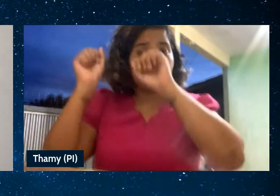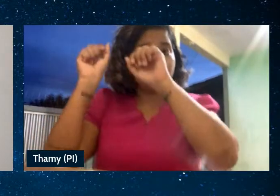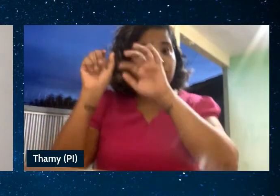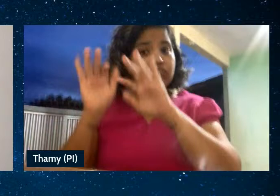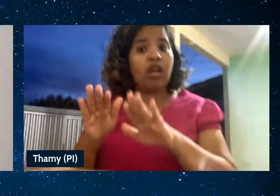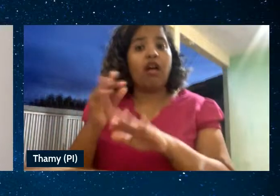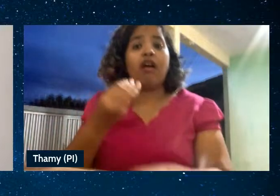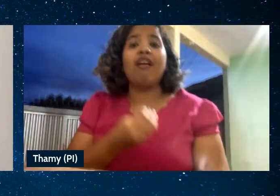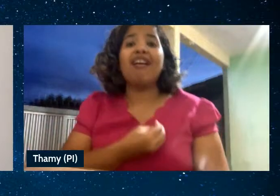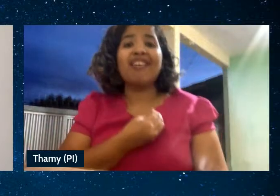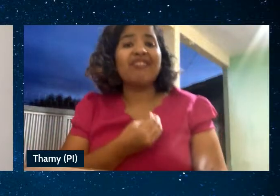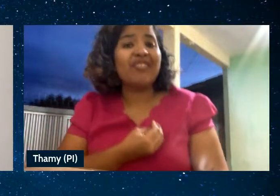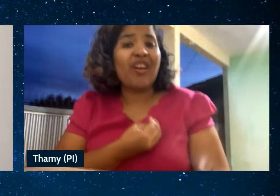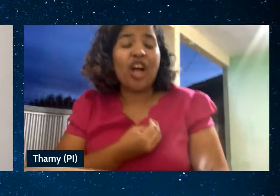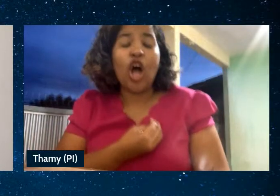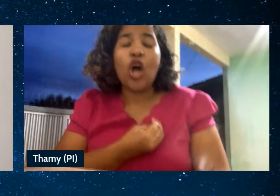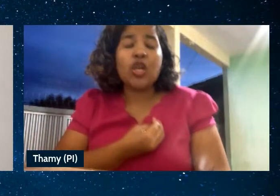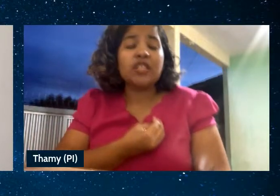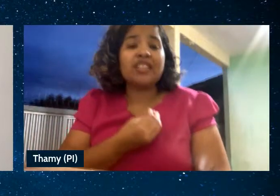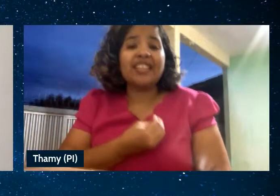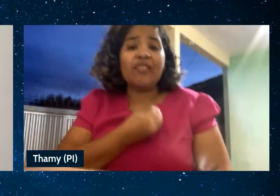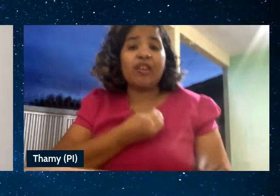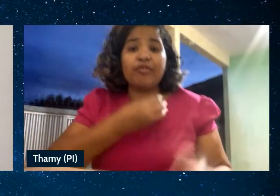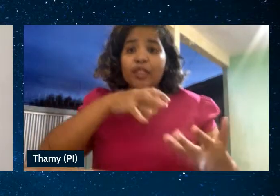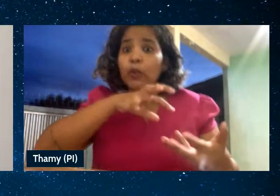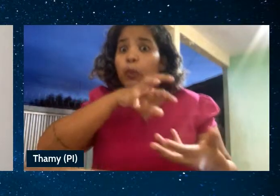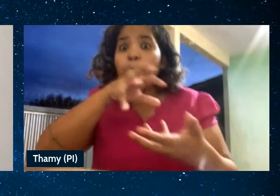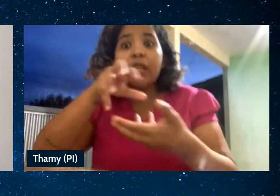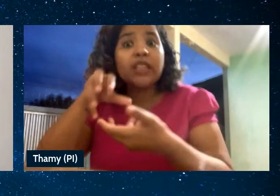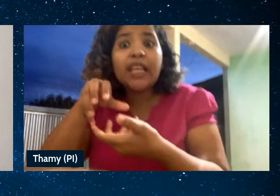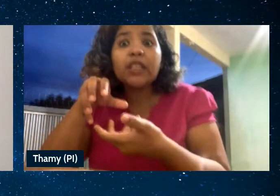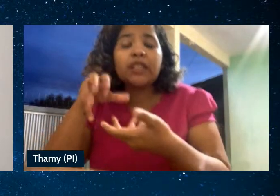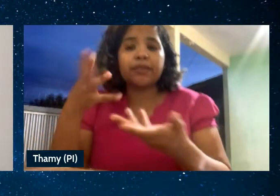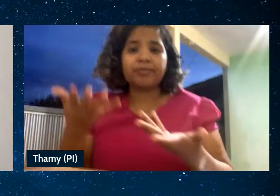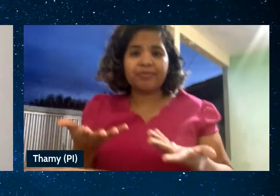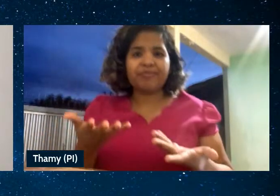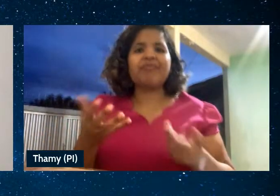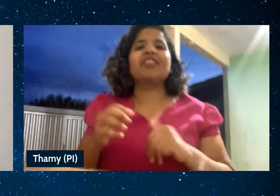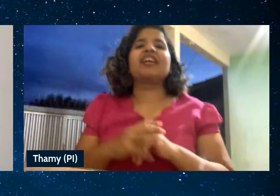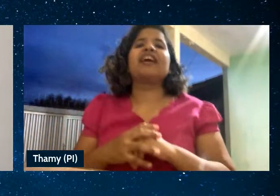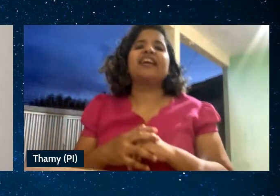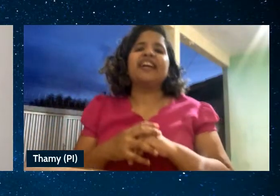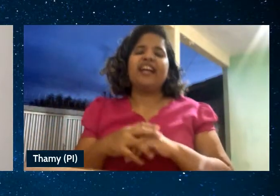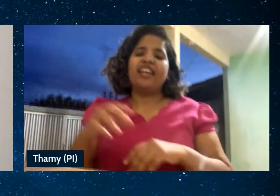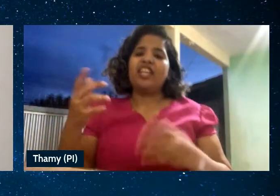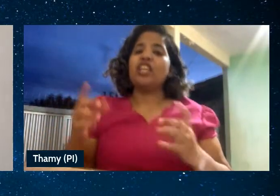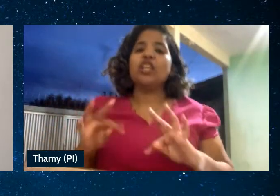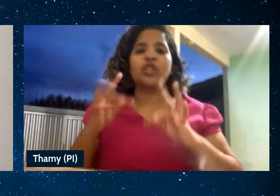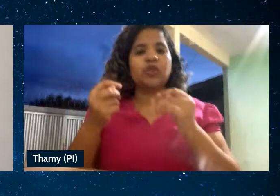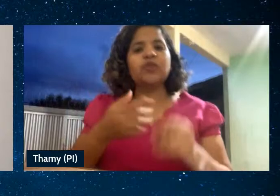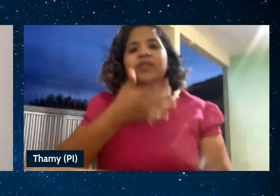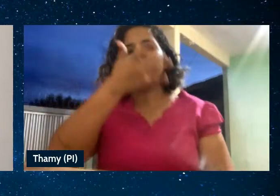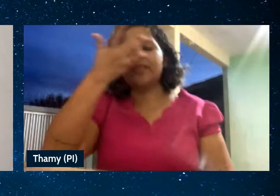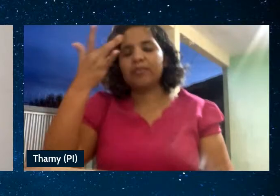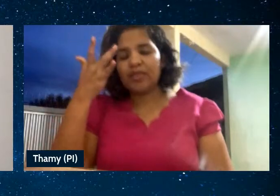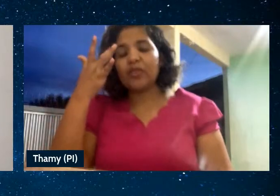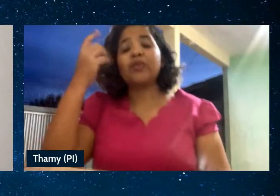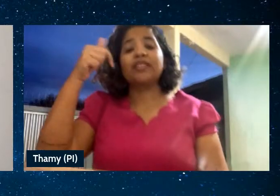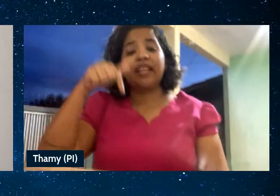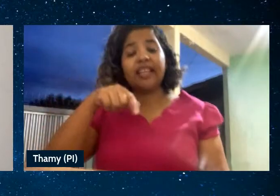Angeles planetária planetária desculpa onde todos nós que aqui estamos nesse planeta